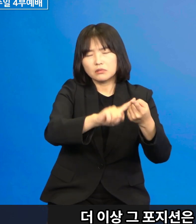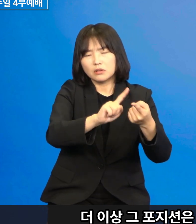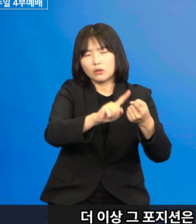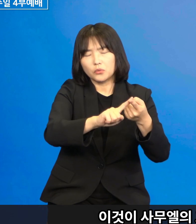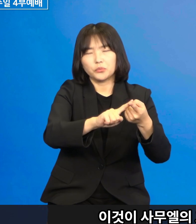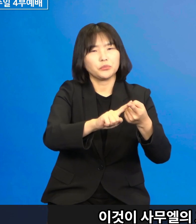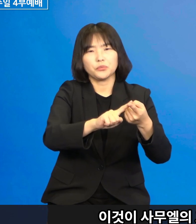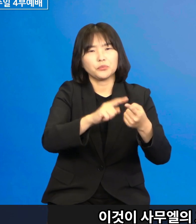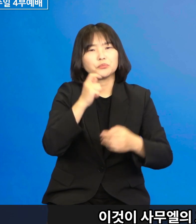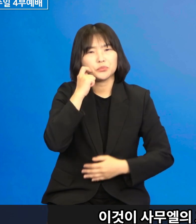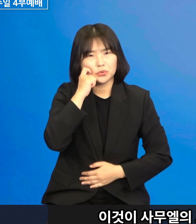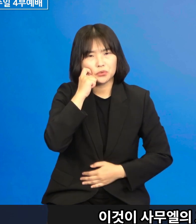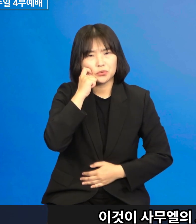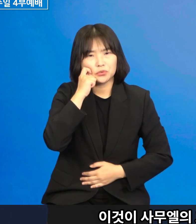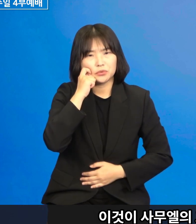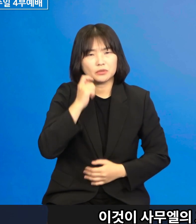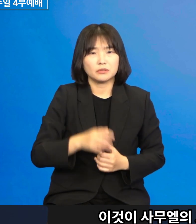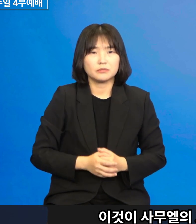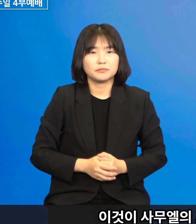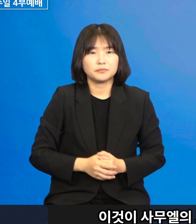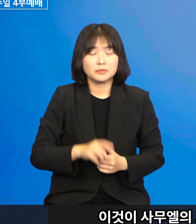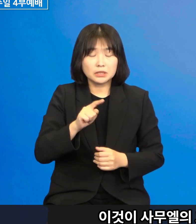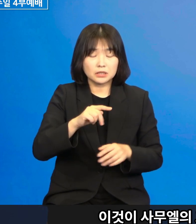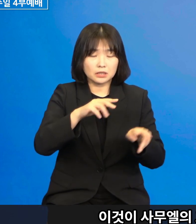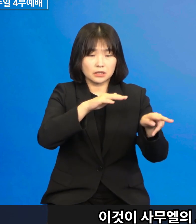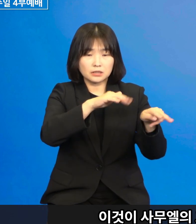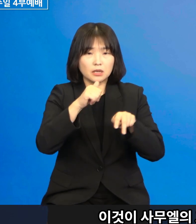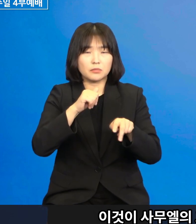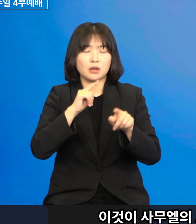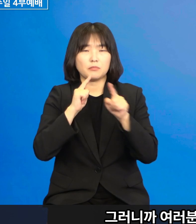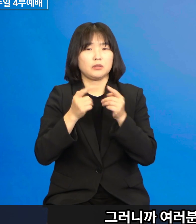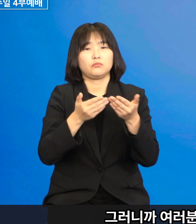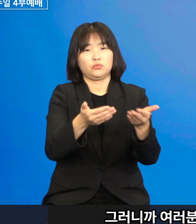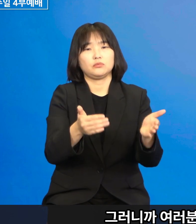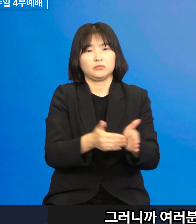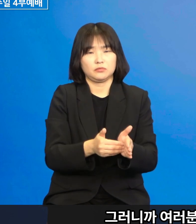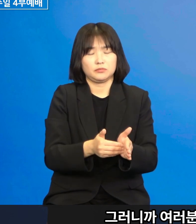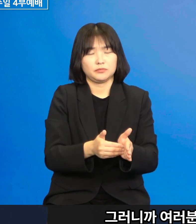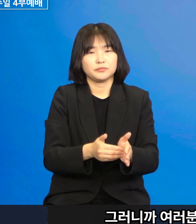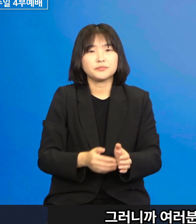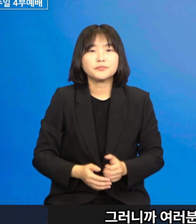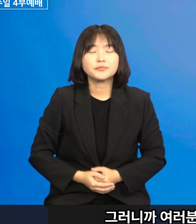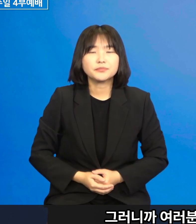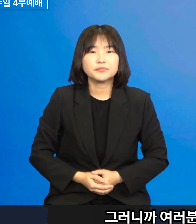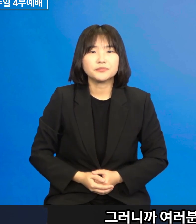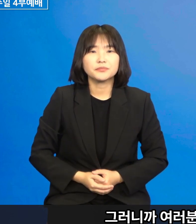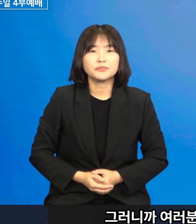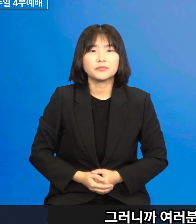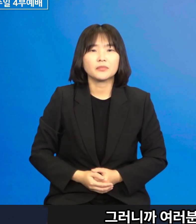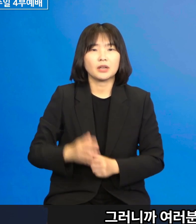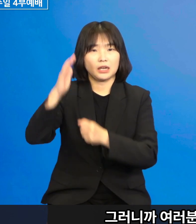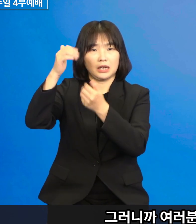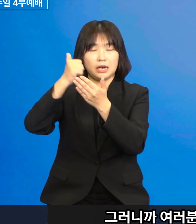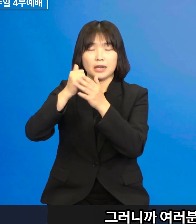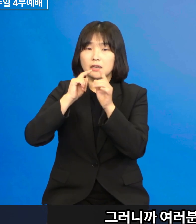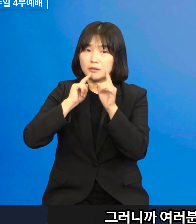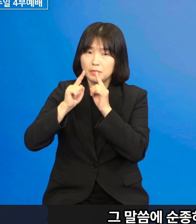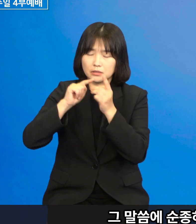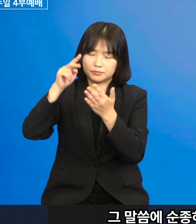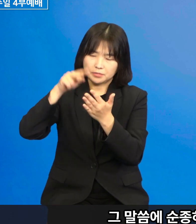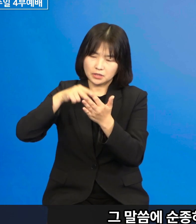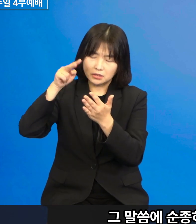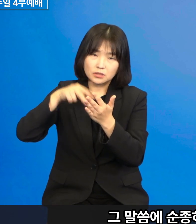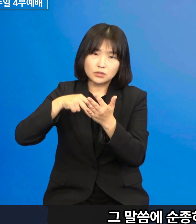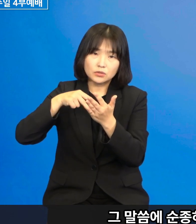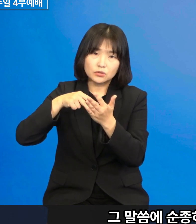없는 것입니다. 이것이 사무엘의 그 당시의 말씀이었어요. 그러니까 여러분, 하나님의 말씀을 읽고